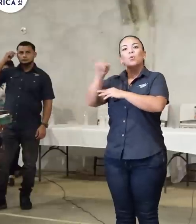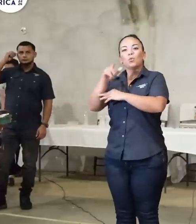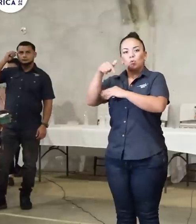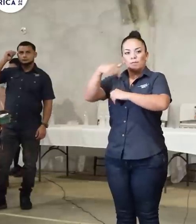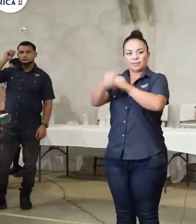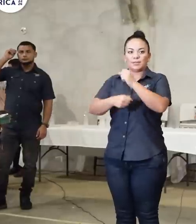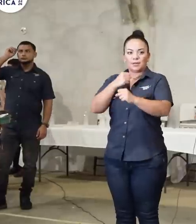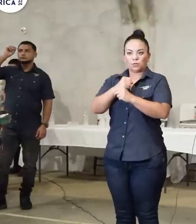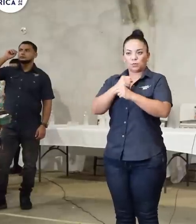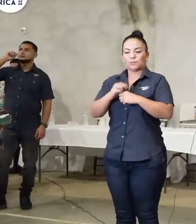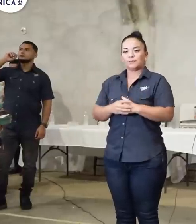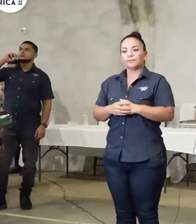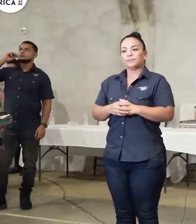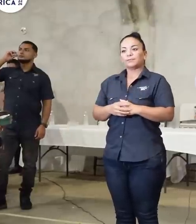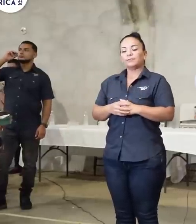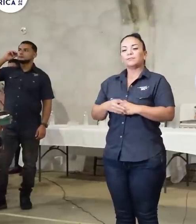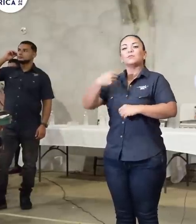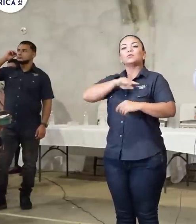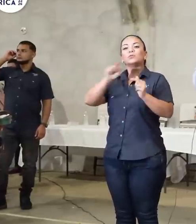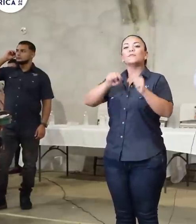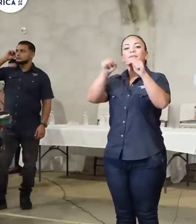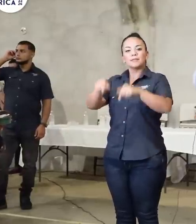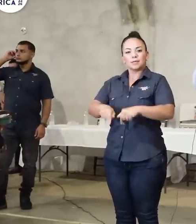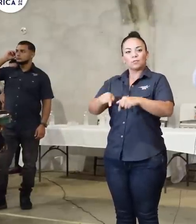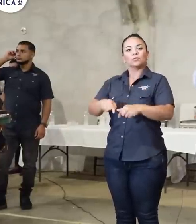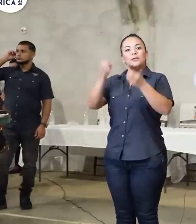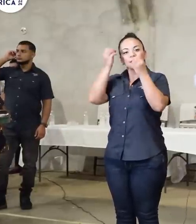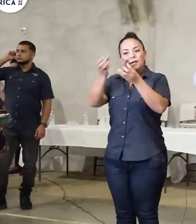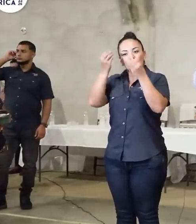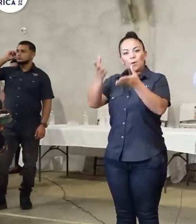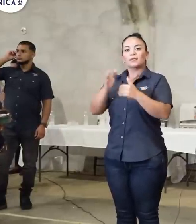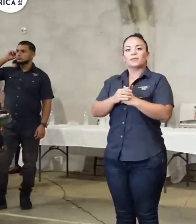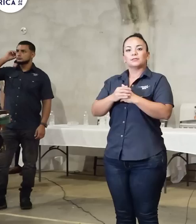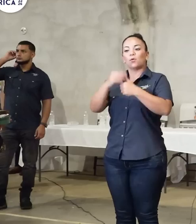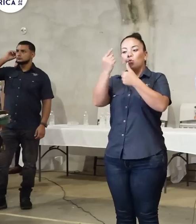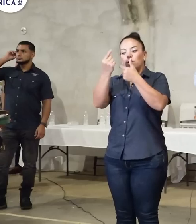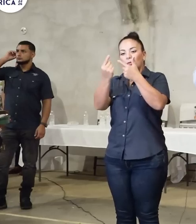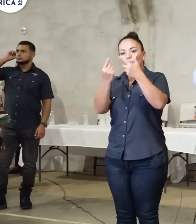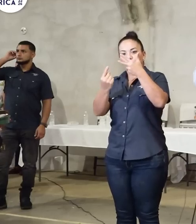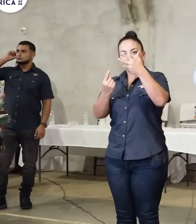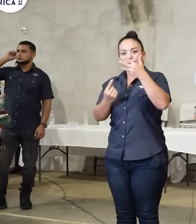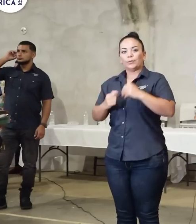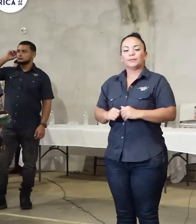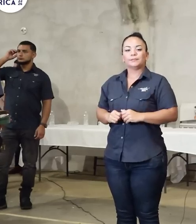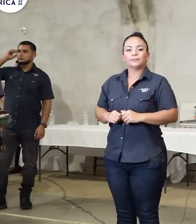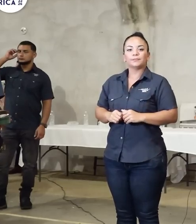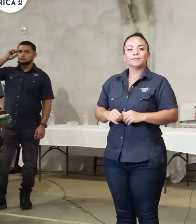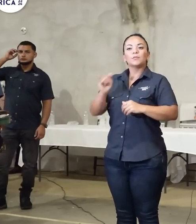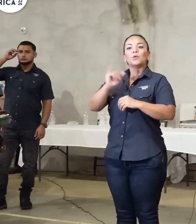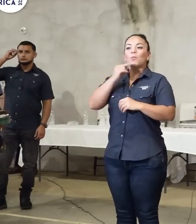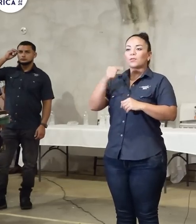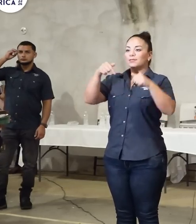de este año. Y vinimos a dar cuentas una por una. Como dicen